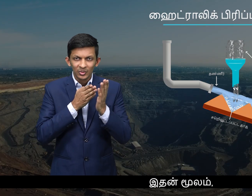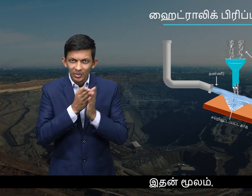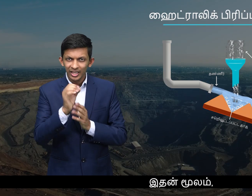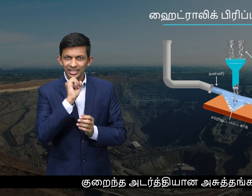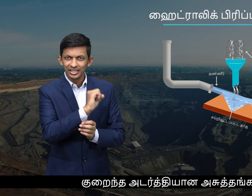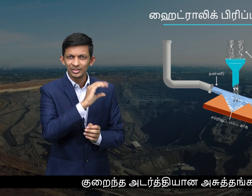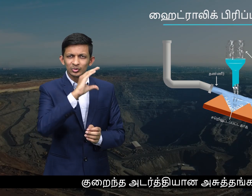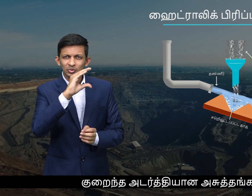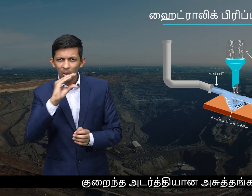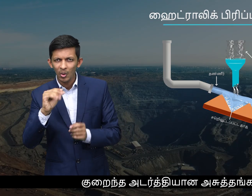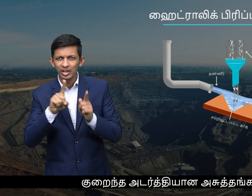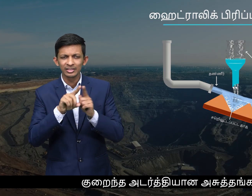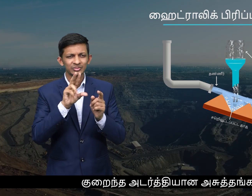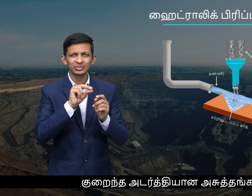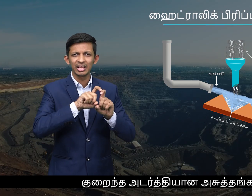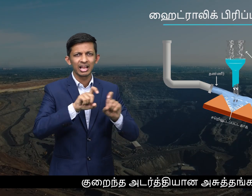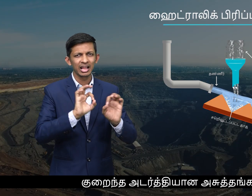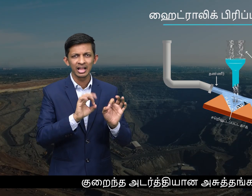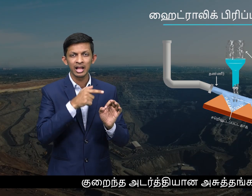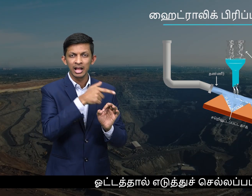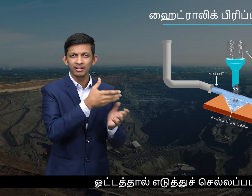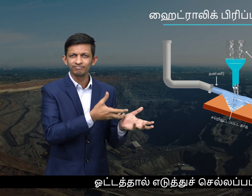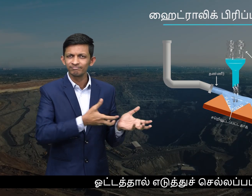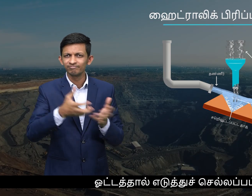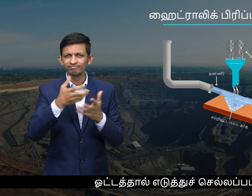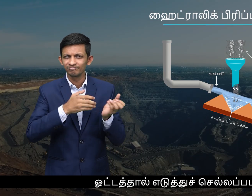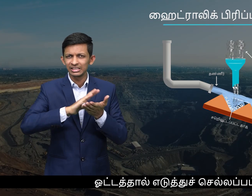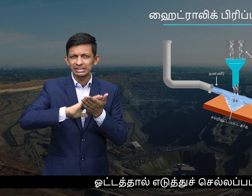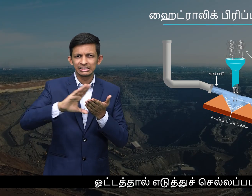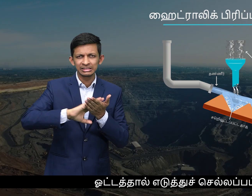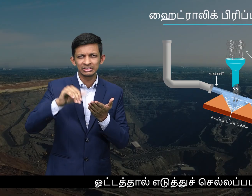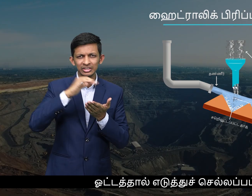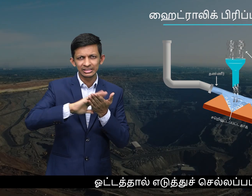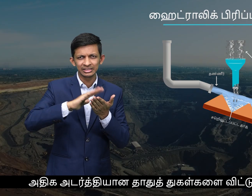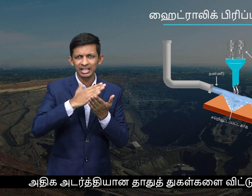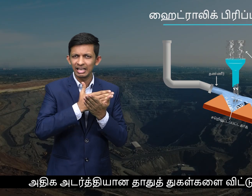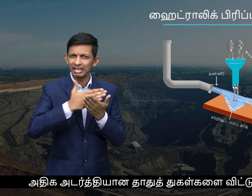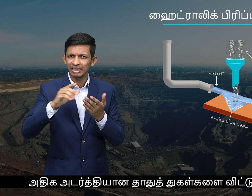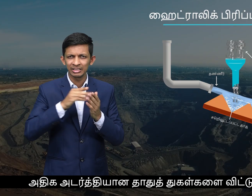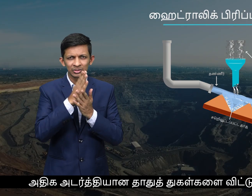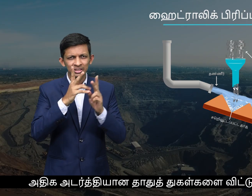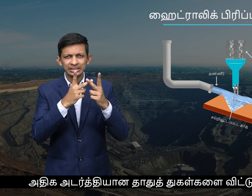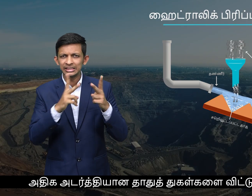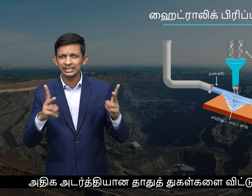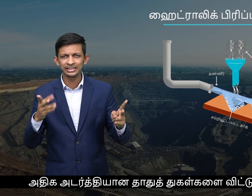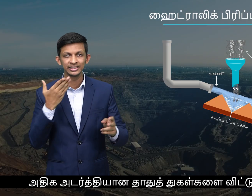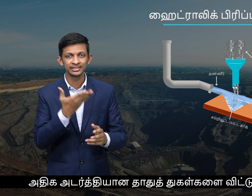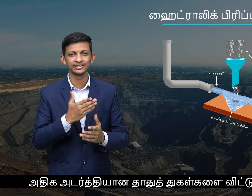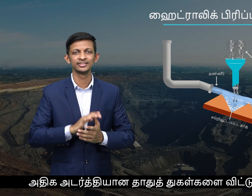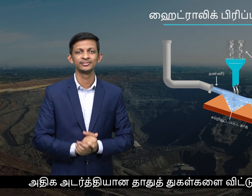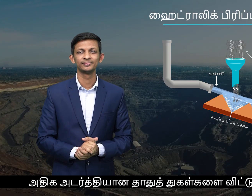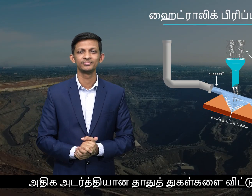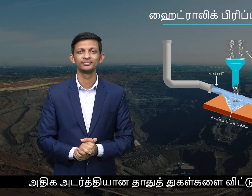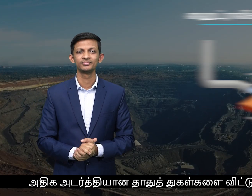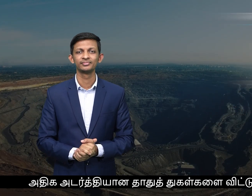இதன் மூலம் குறைந்த அடர்த்தியான அசுத்தங்கள் நீர் ஓட்டத்தால் எடுத்து செல்லப்பட்டு அதிக அடர்த்தியான தாது